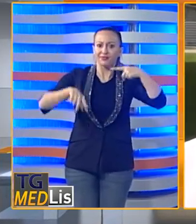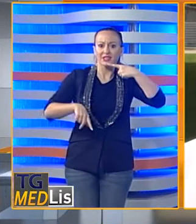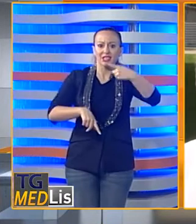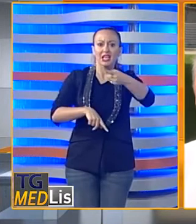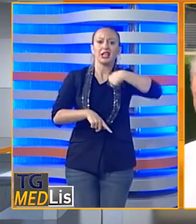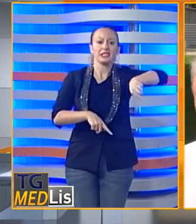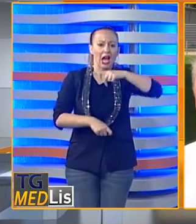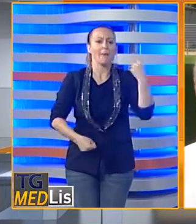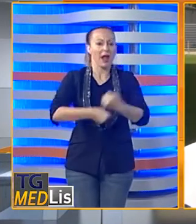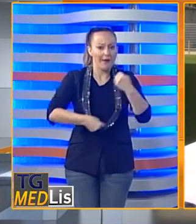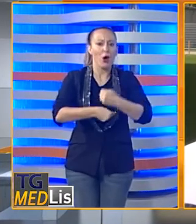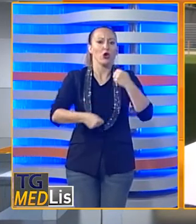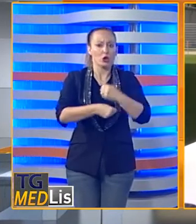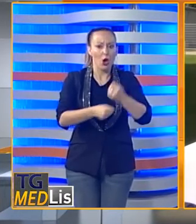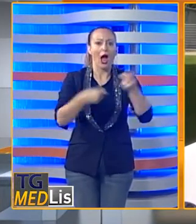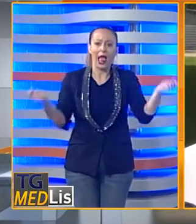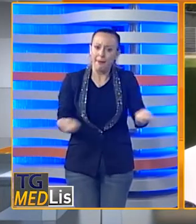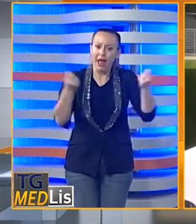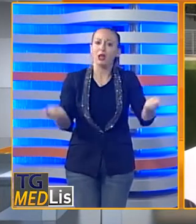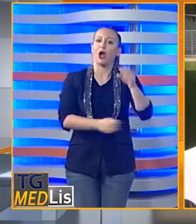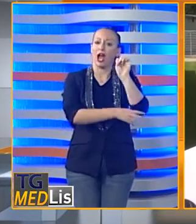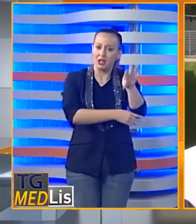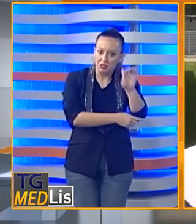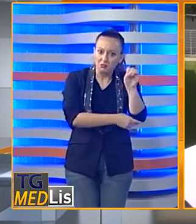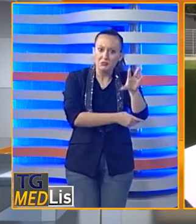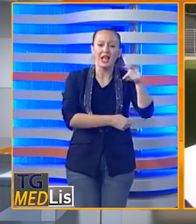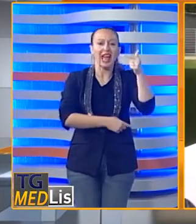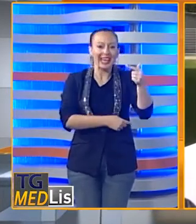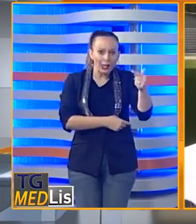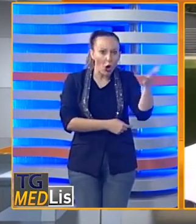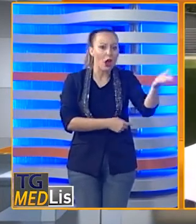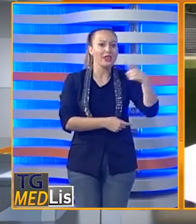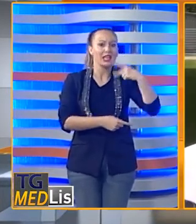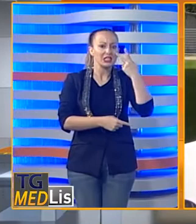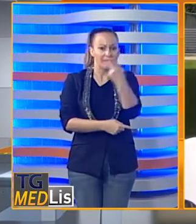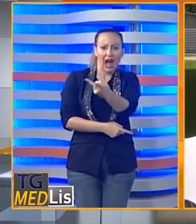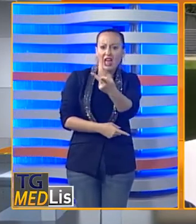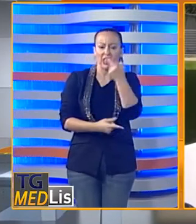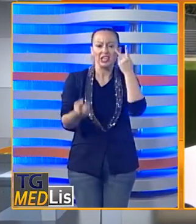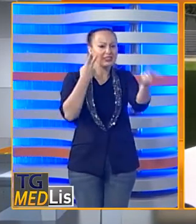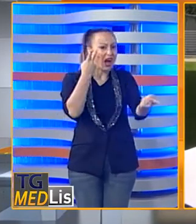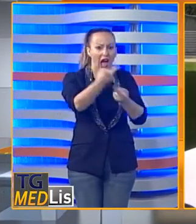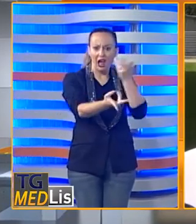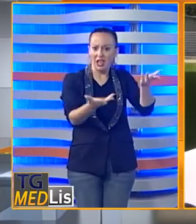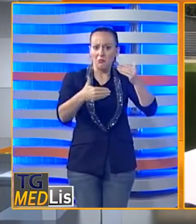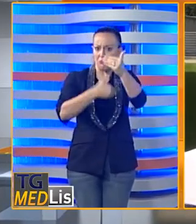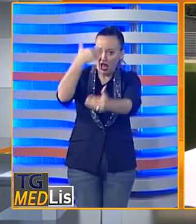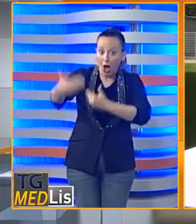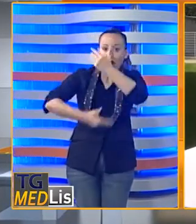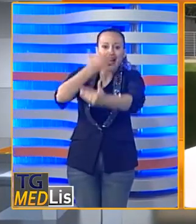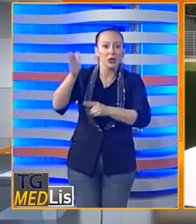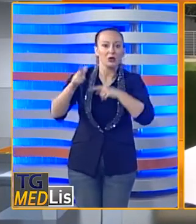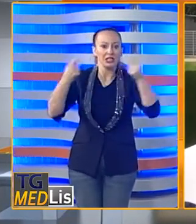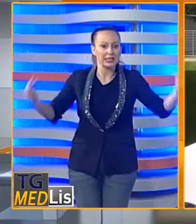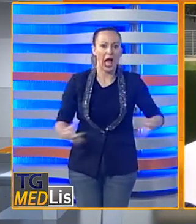Frosinone. Il lavoro dell'allenatore tedino si vede. Miglioriamo sempre di più, prendiamo concretezza e